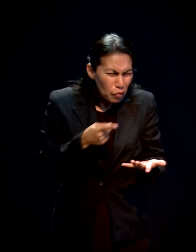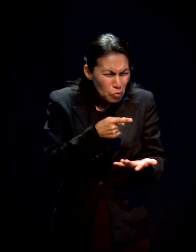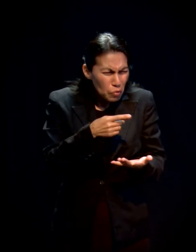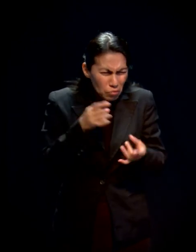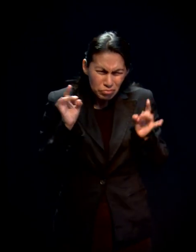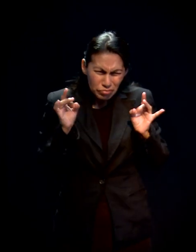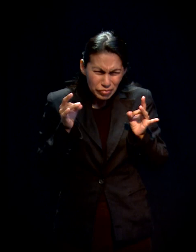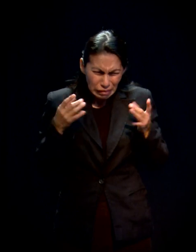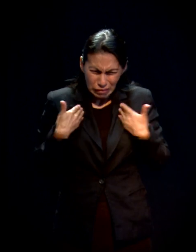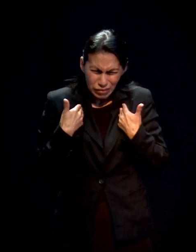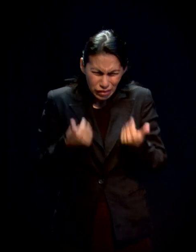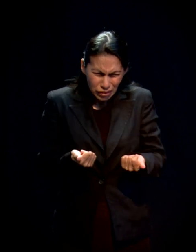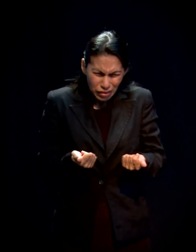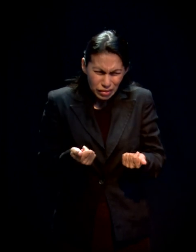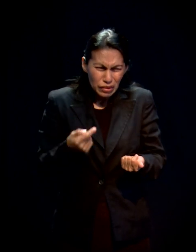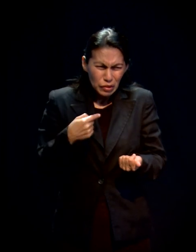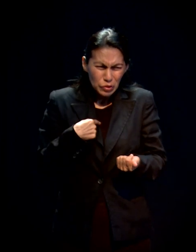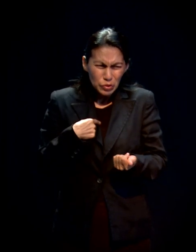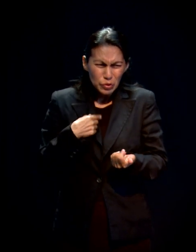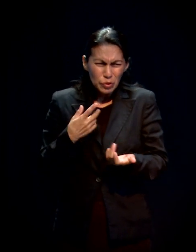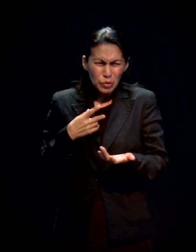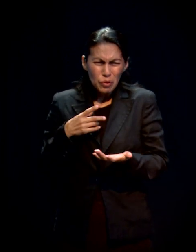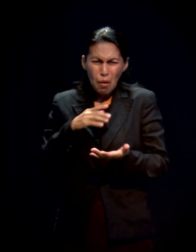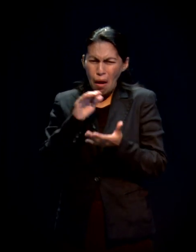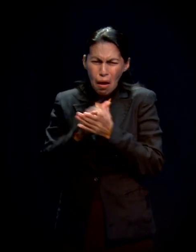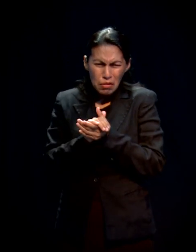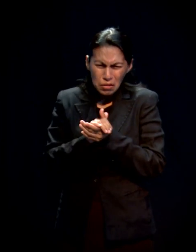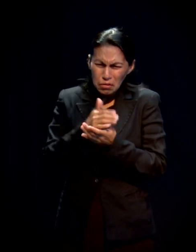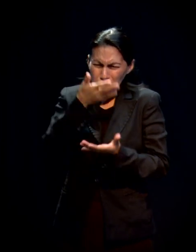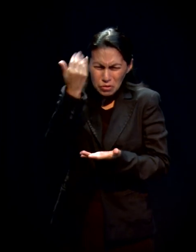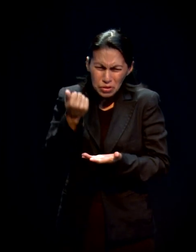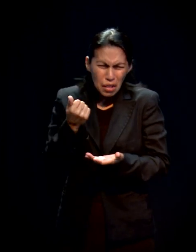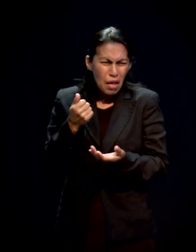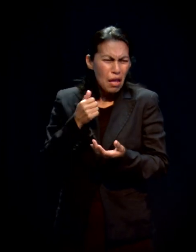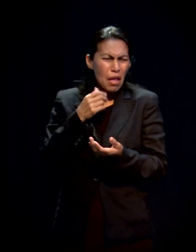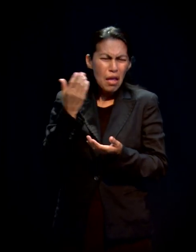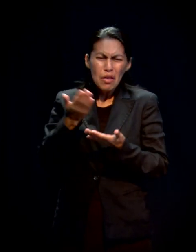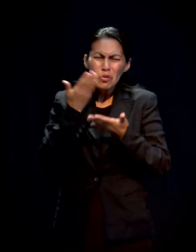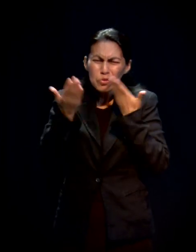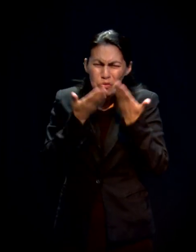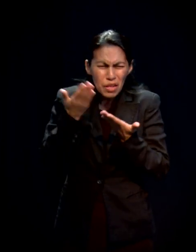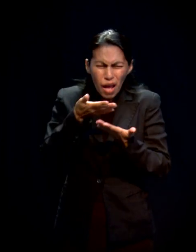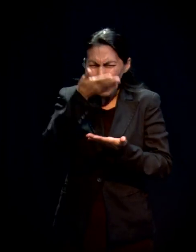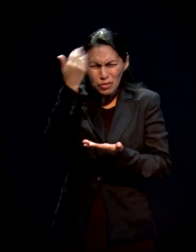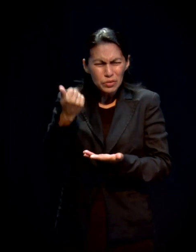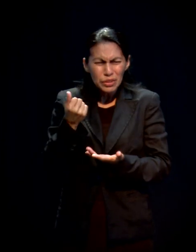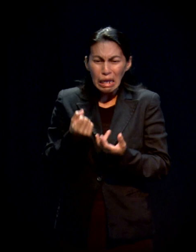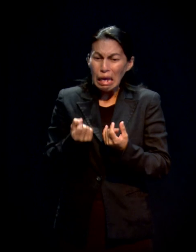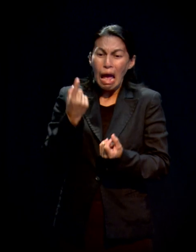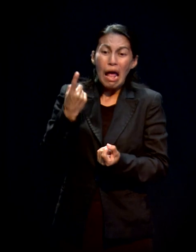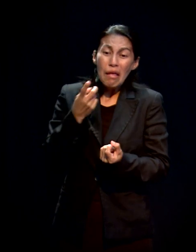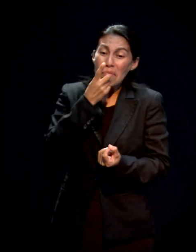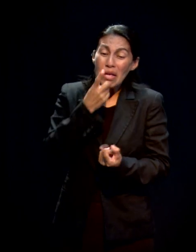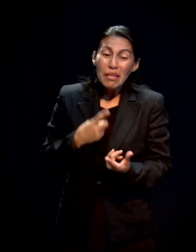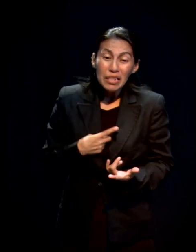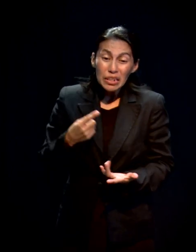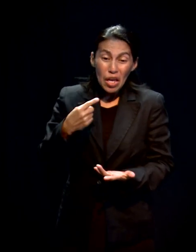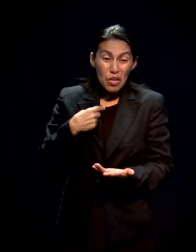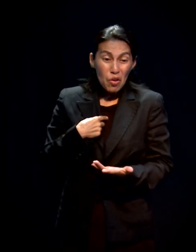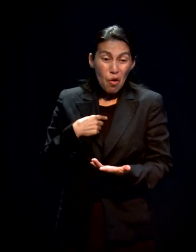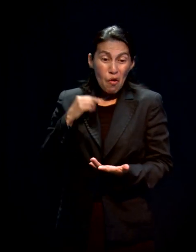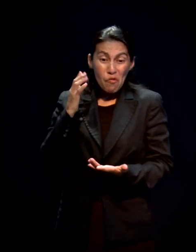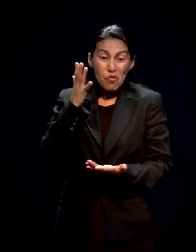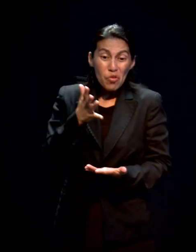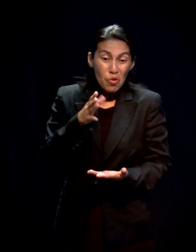aún no sé qué quiero estudiar aún no sé con quién me voy a casar aún no sé qué va a ser de mi vida y alguien ya me está diciendo